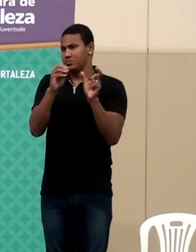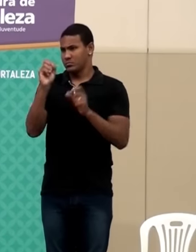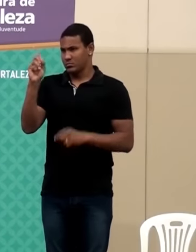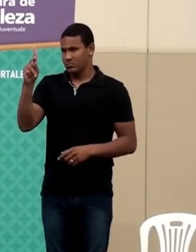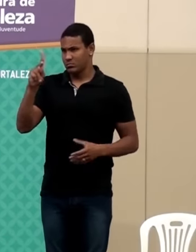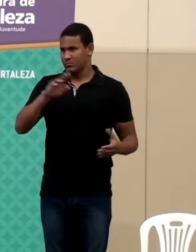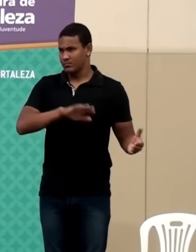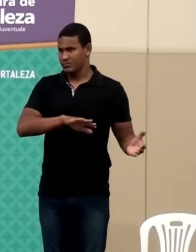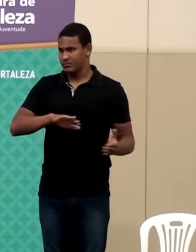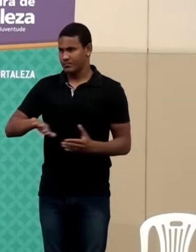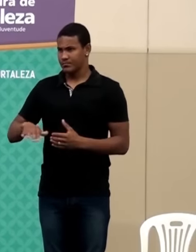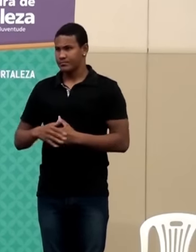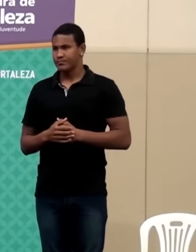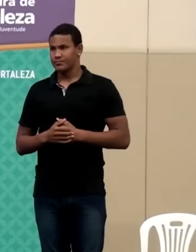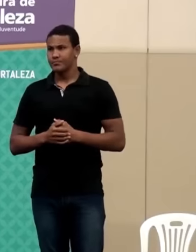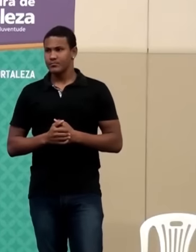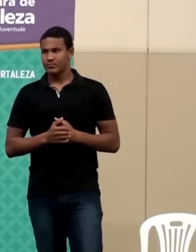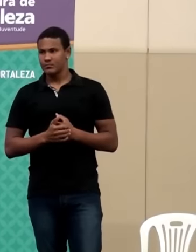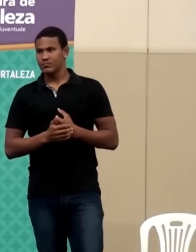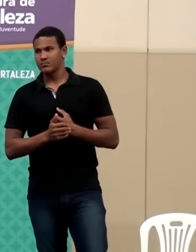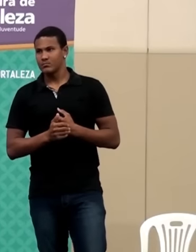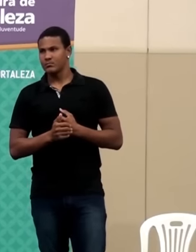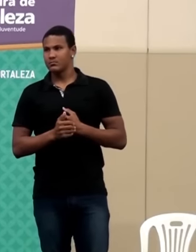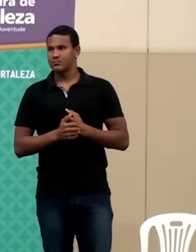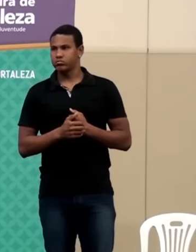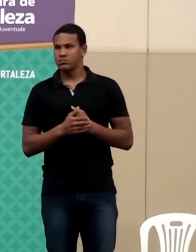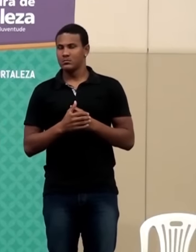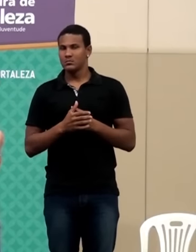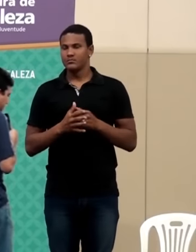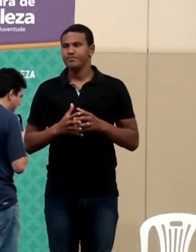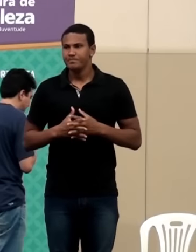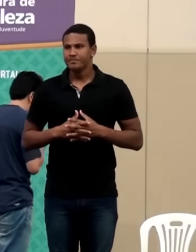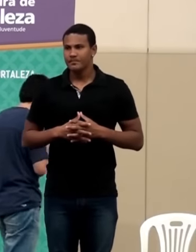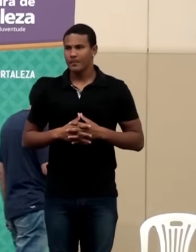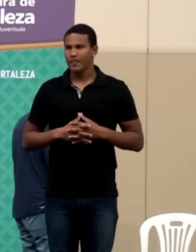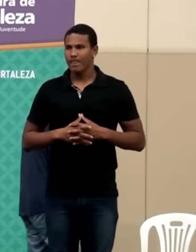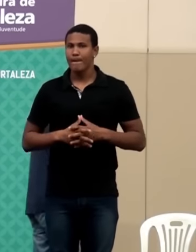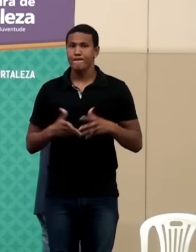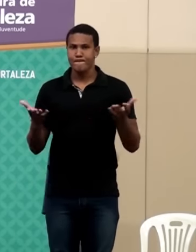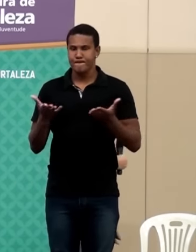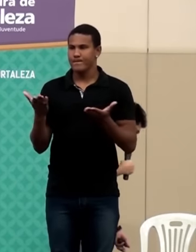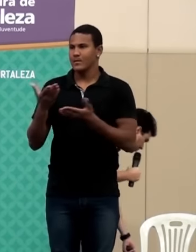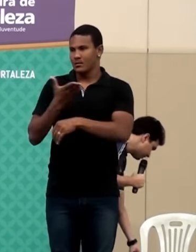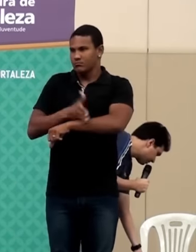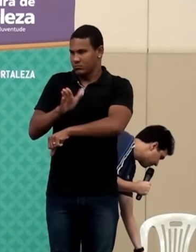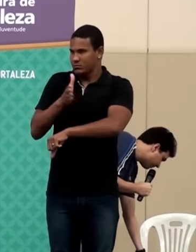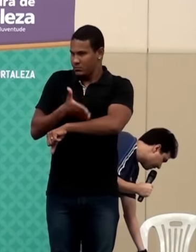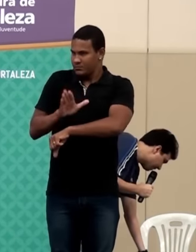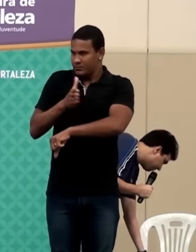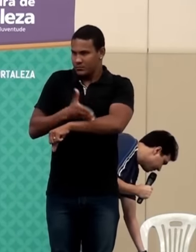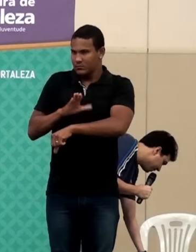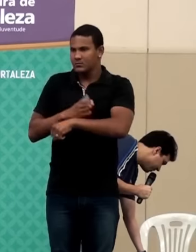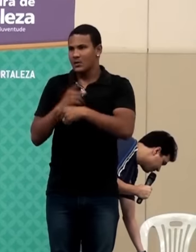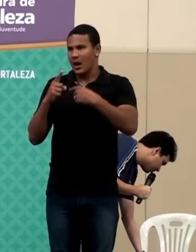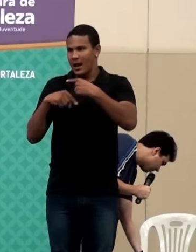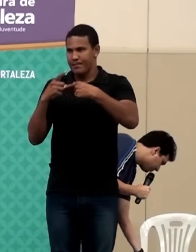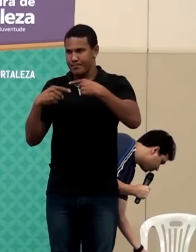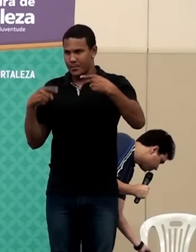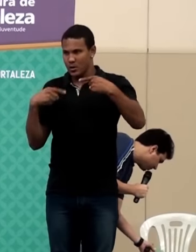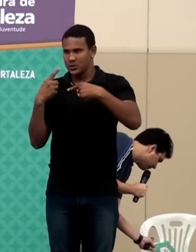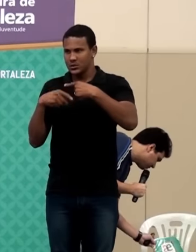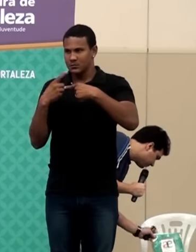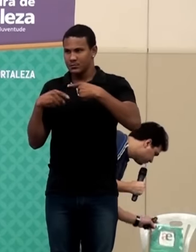Vamos para os exercícios, tá? Então, quem ainda não está com a apostila aberta, agora você vai abrir aí a